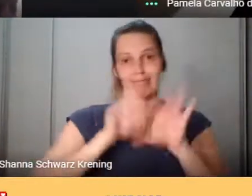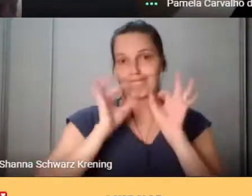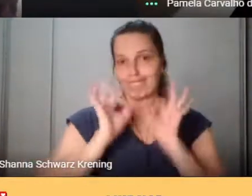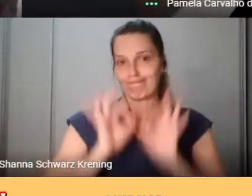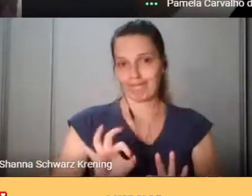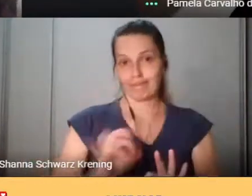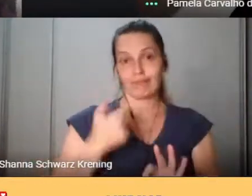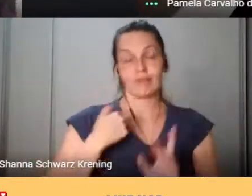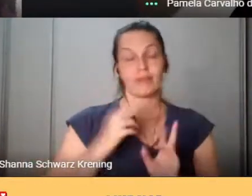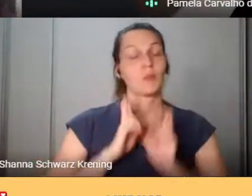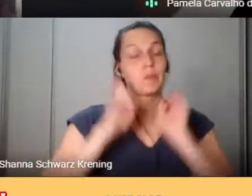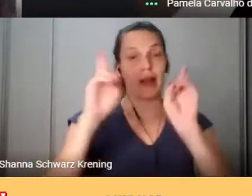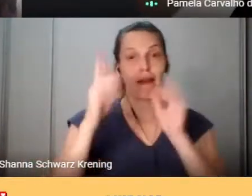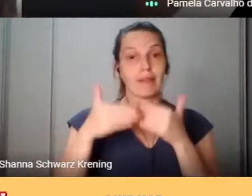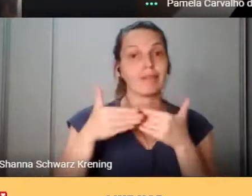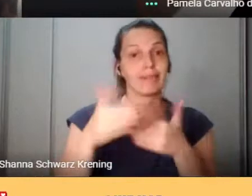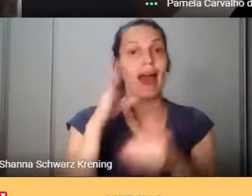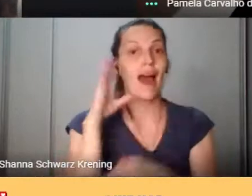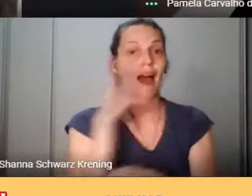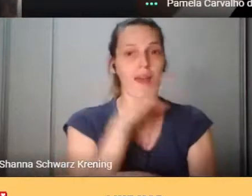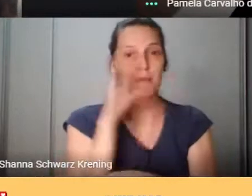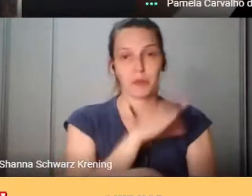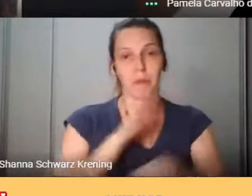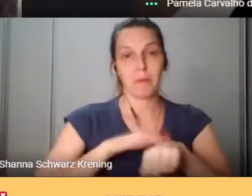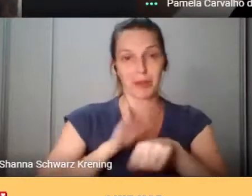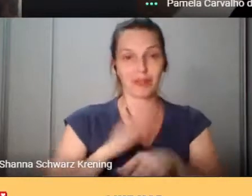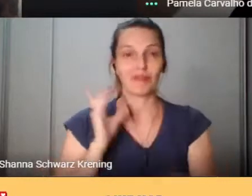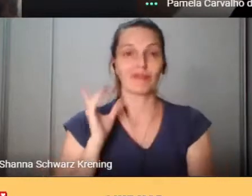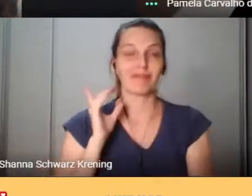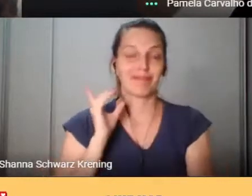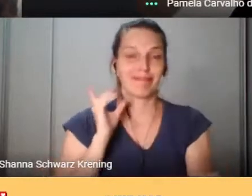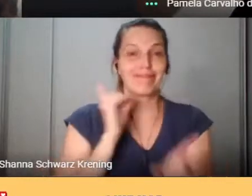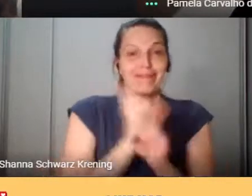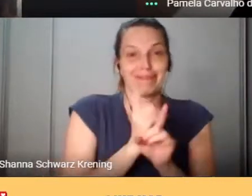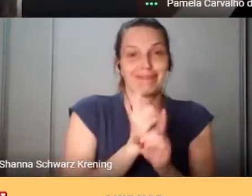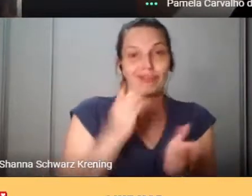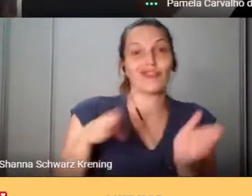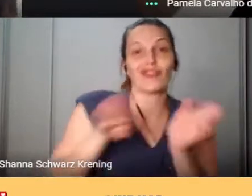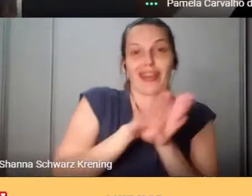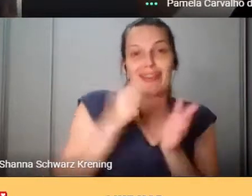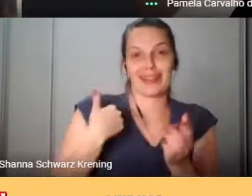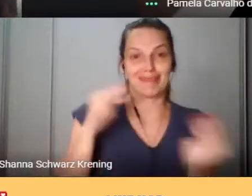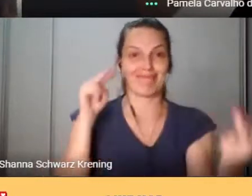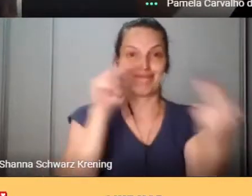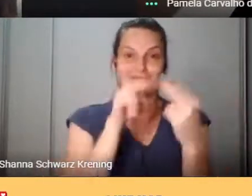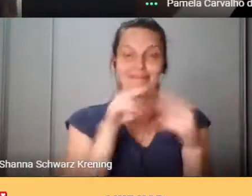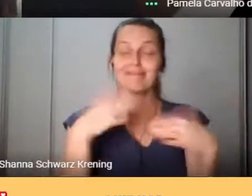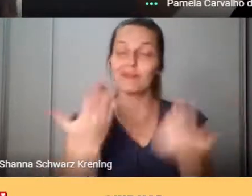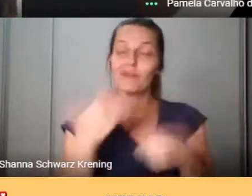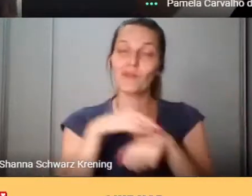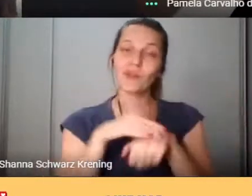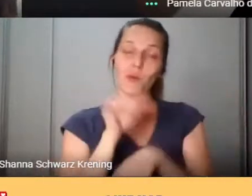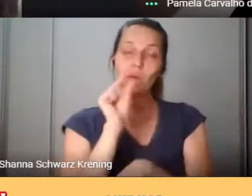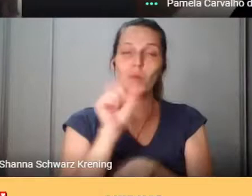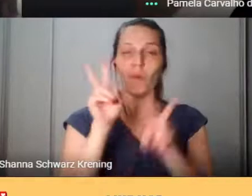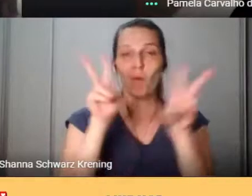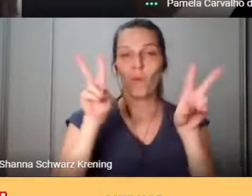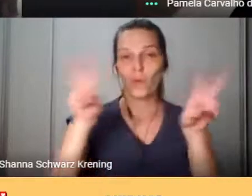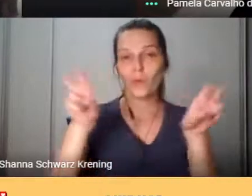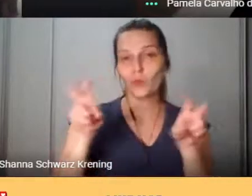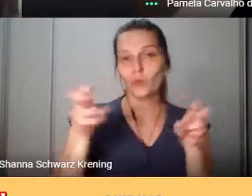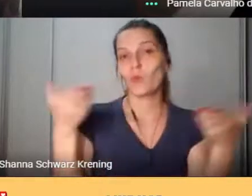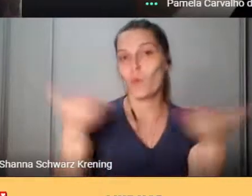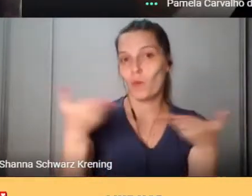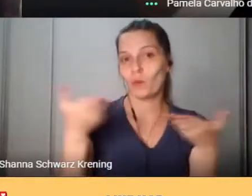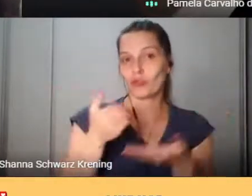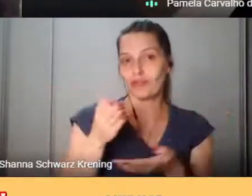em breve. Então a gente hoje veio falar um pouquinho sobre isso, assim. A Pamela... nós vamos fazer um